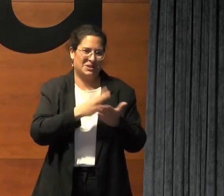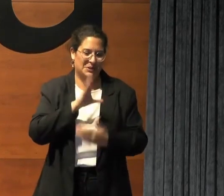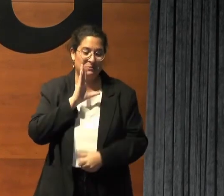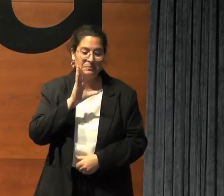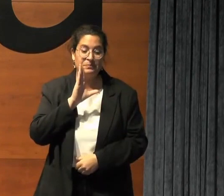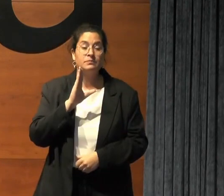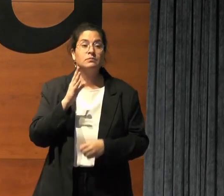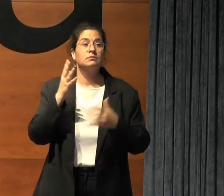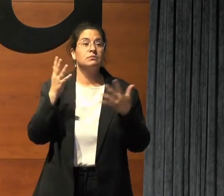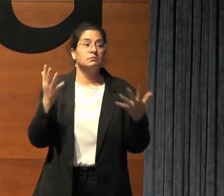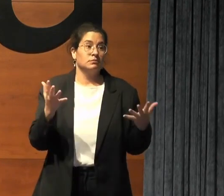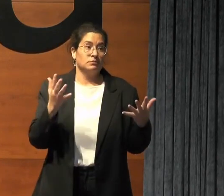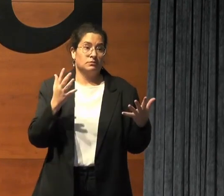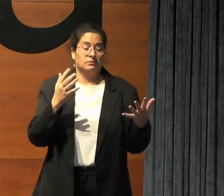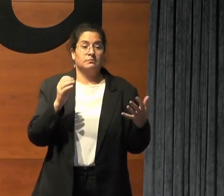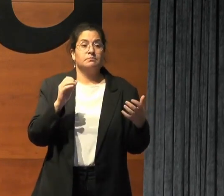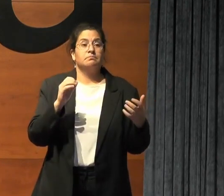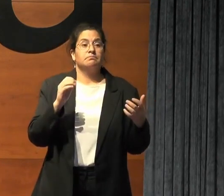Después de